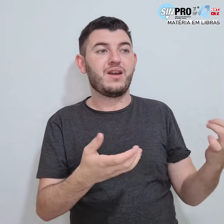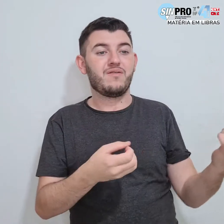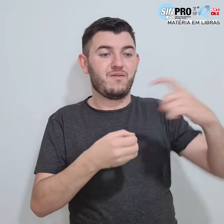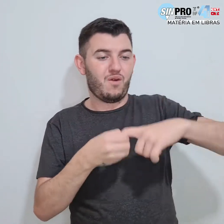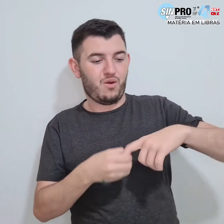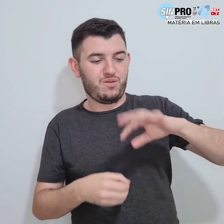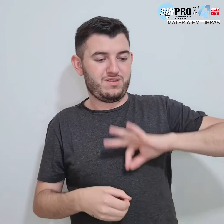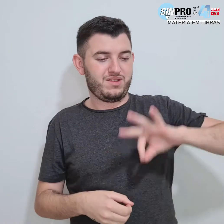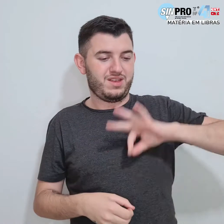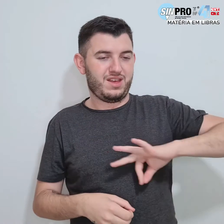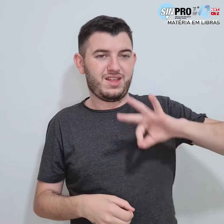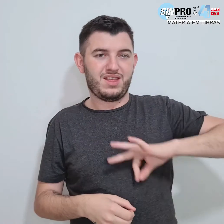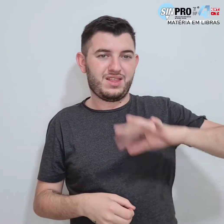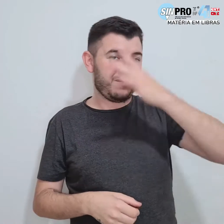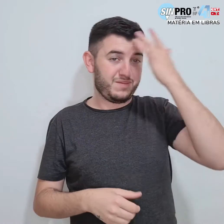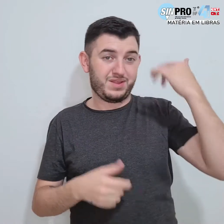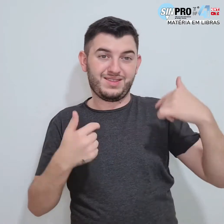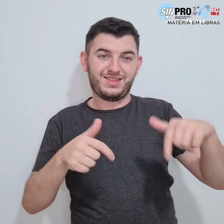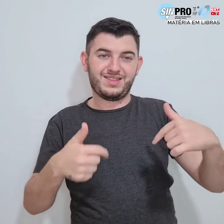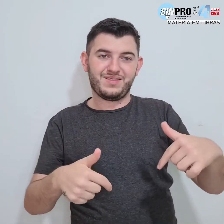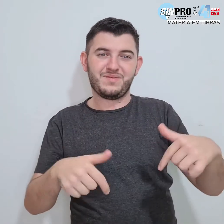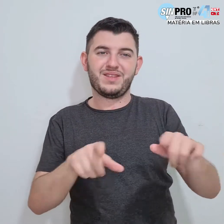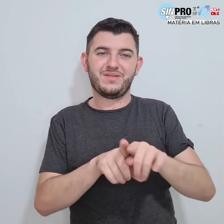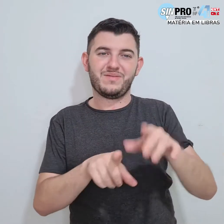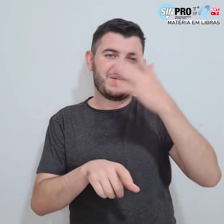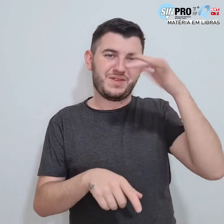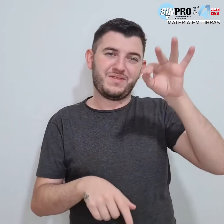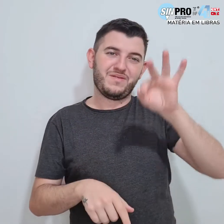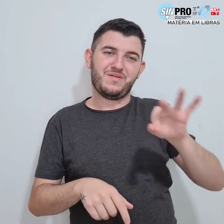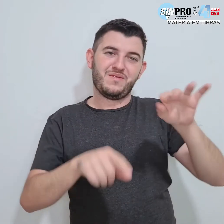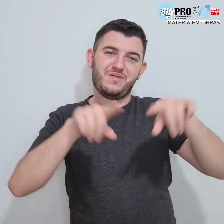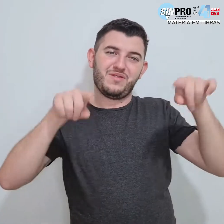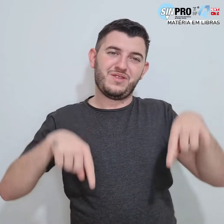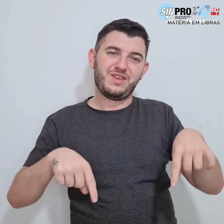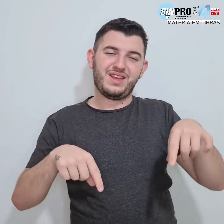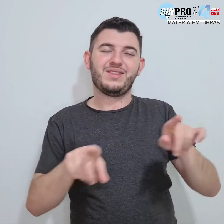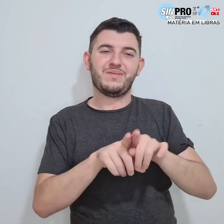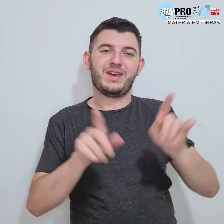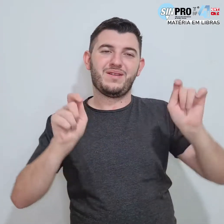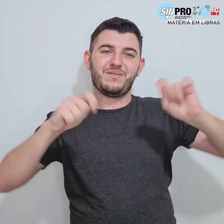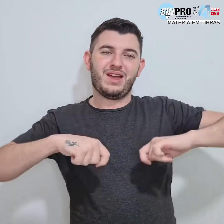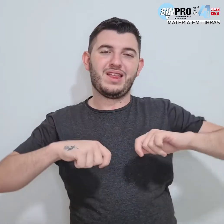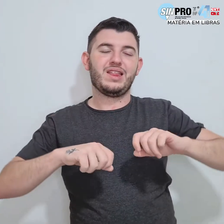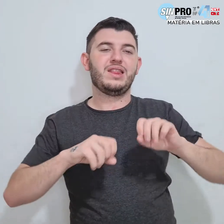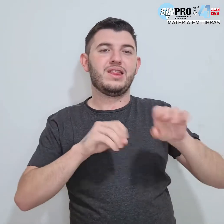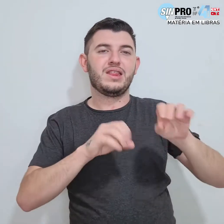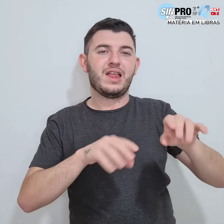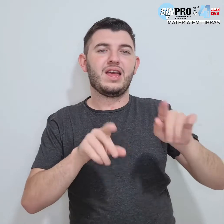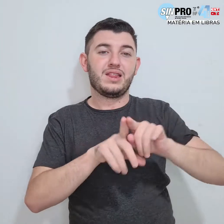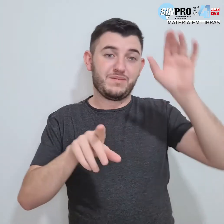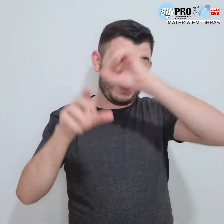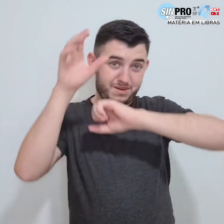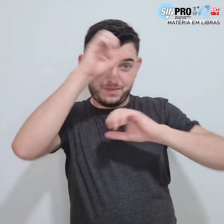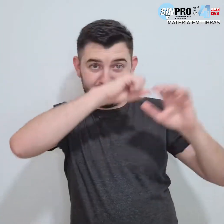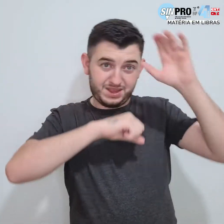dos trabalhadores e funcionários e condições para ensinar e para aprender. Pensemos nos edifícios,